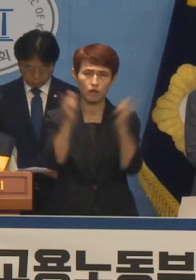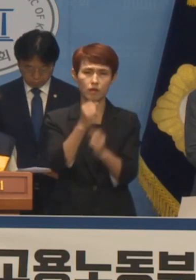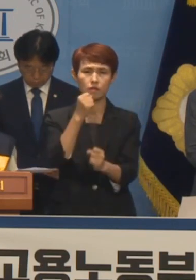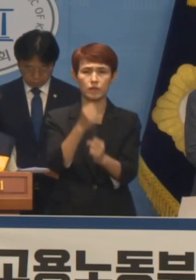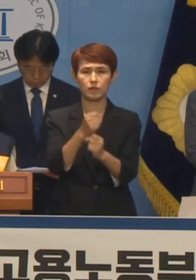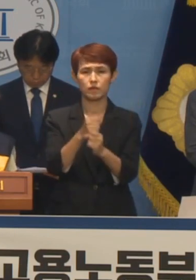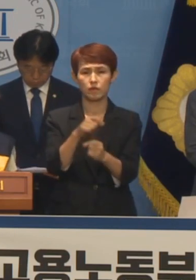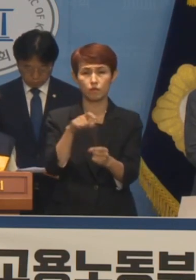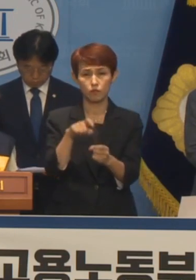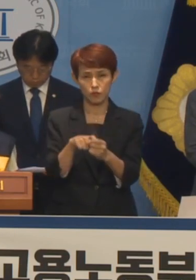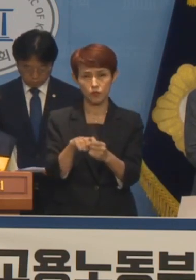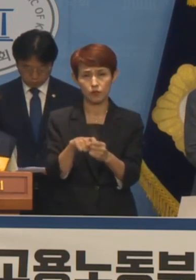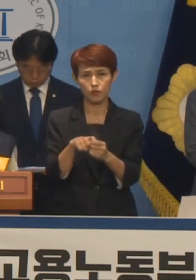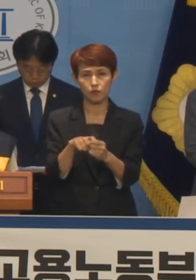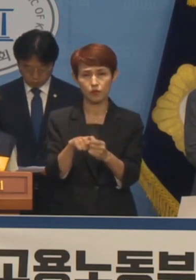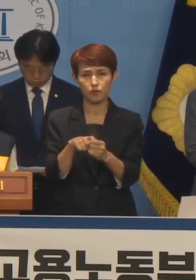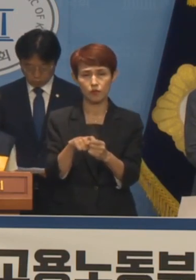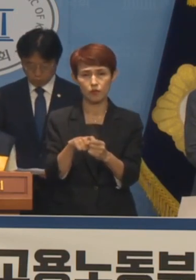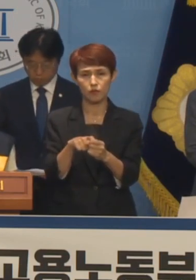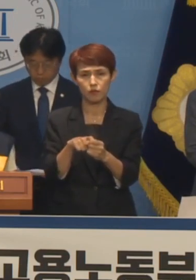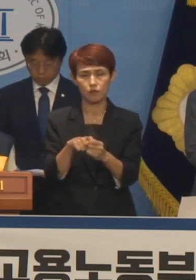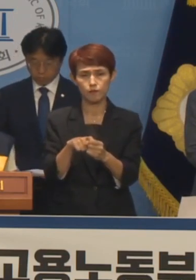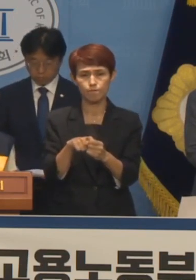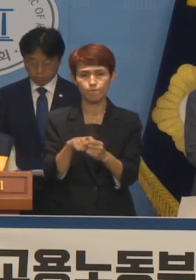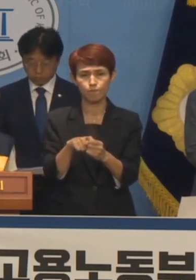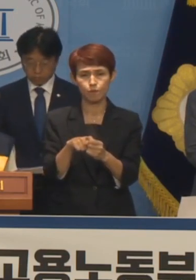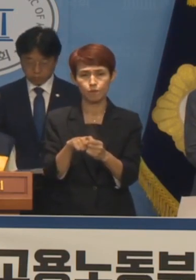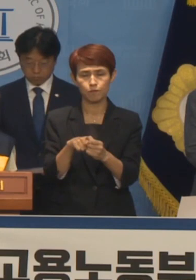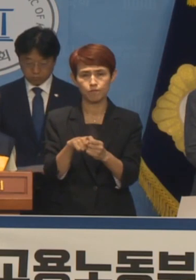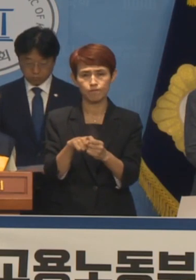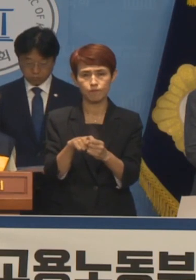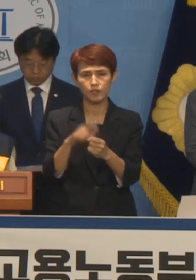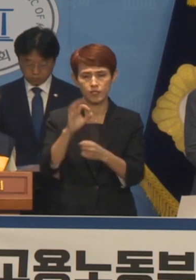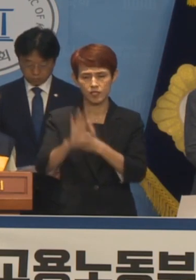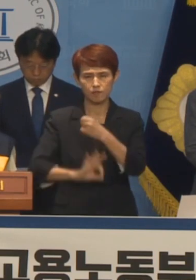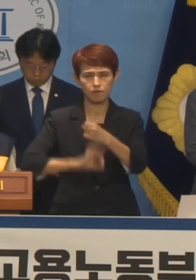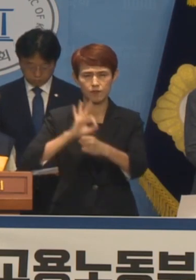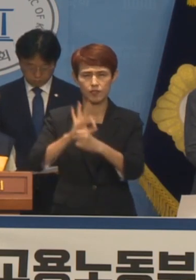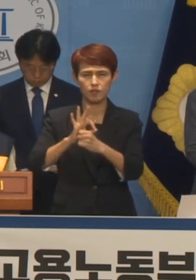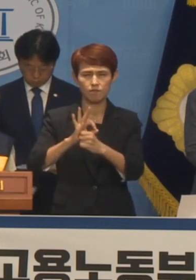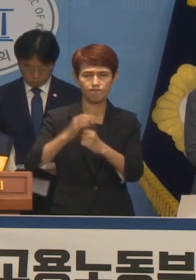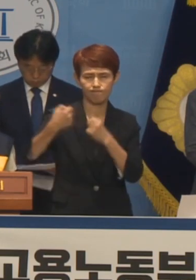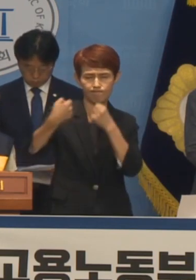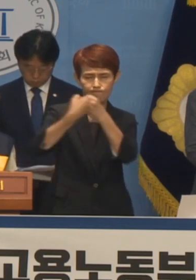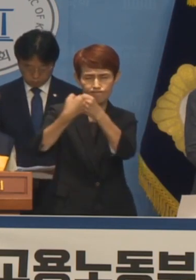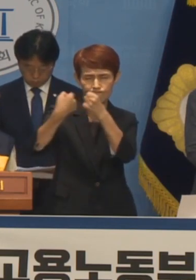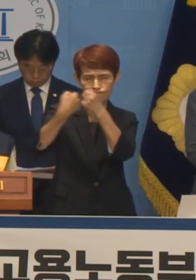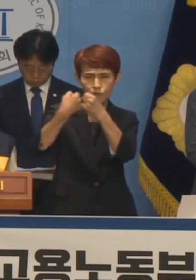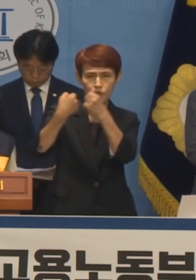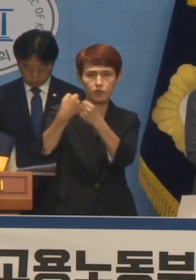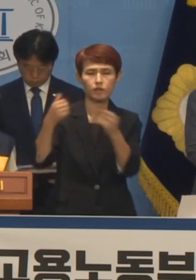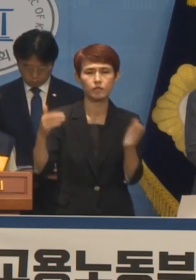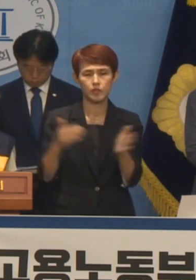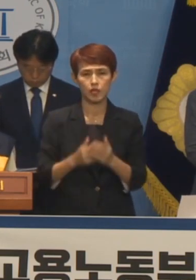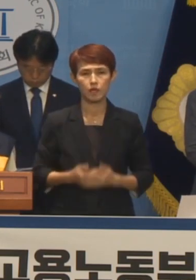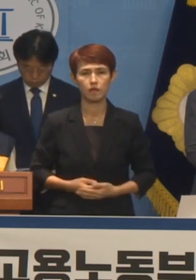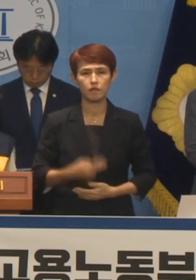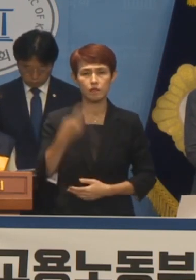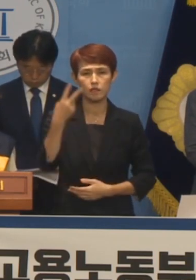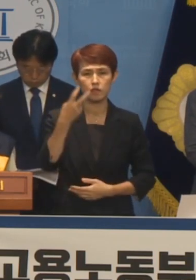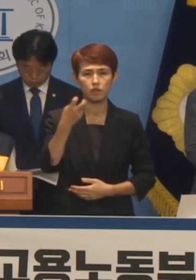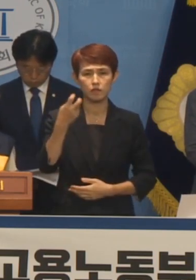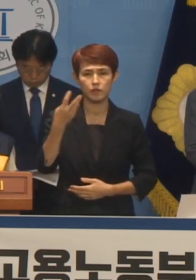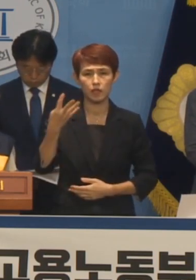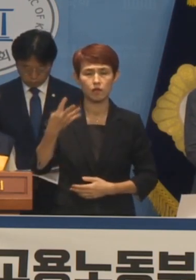위해 저희는 물러섬 없이 한결같이 10년을 쌓아왔습니다. 그런데 2024년